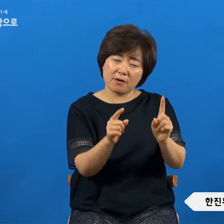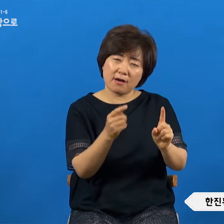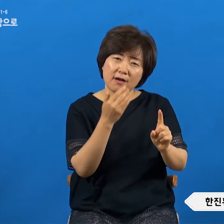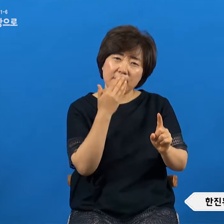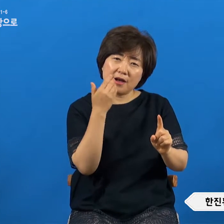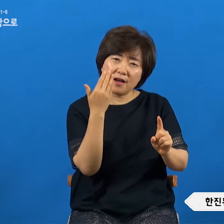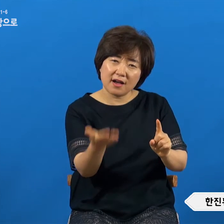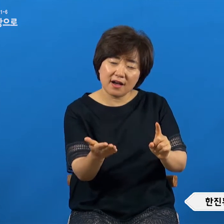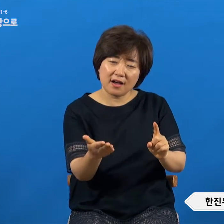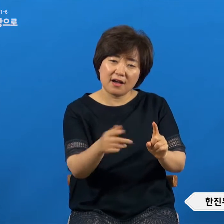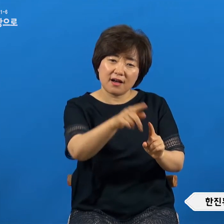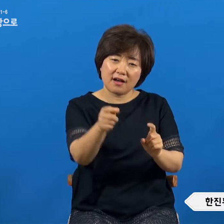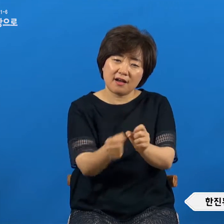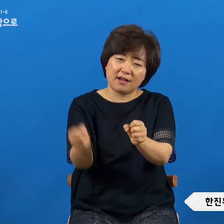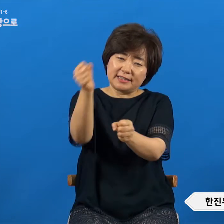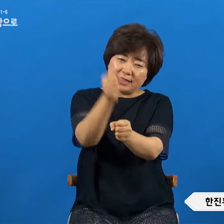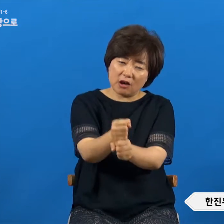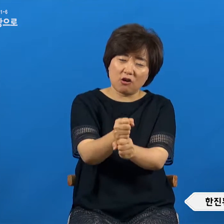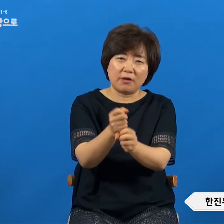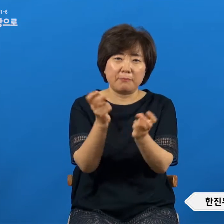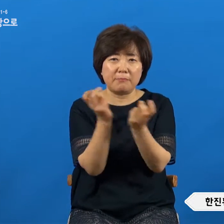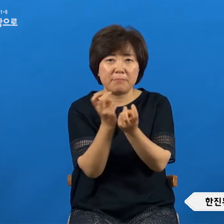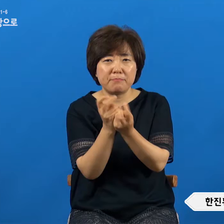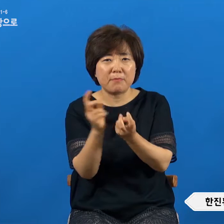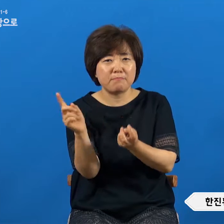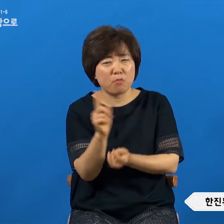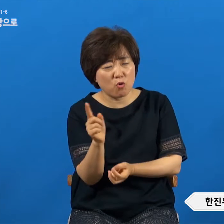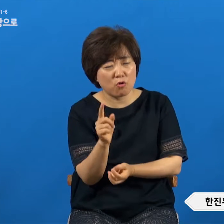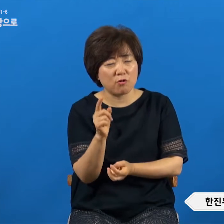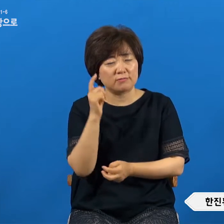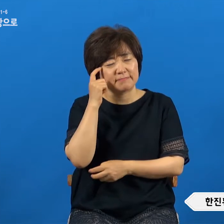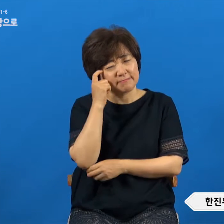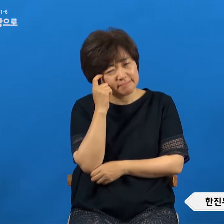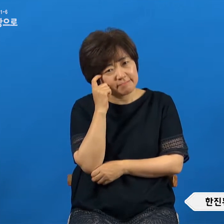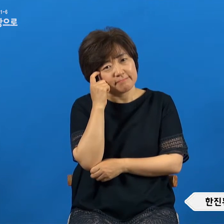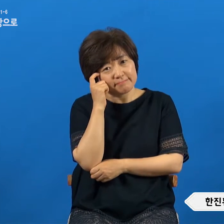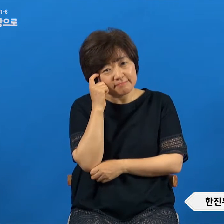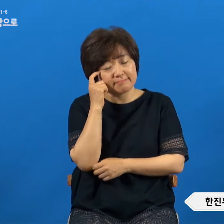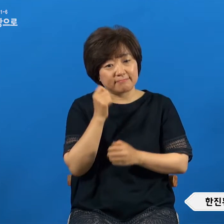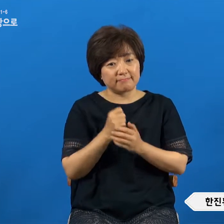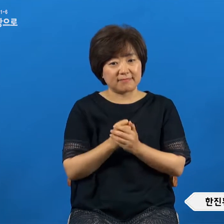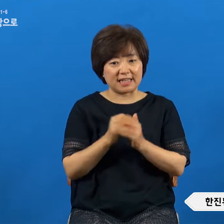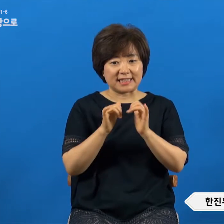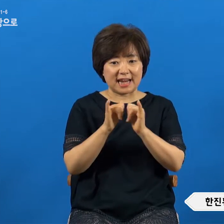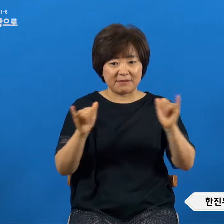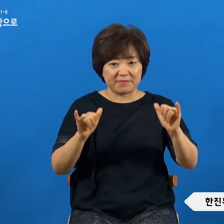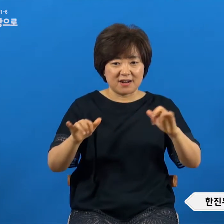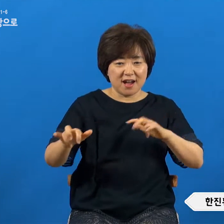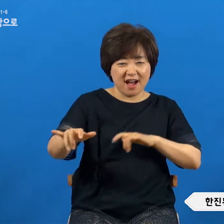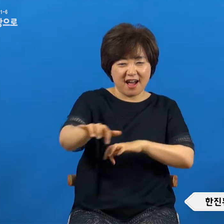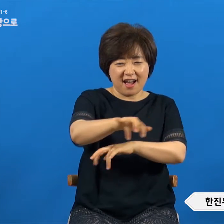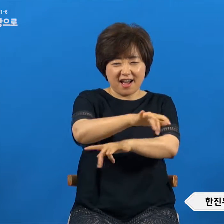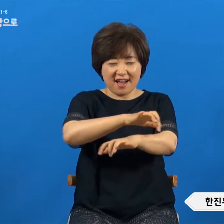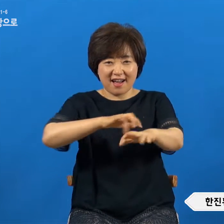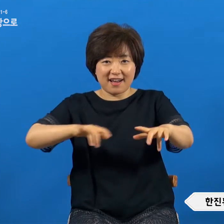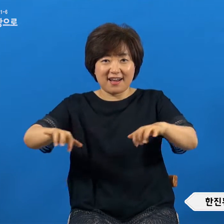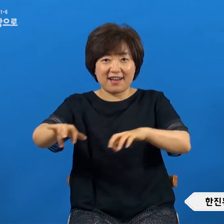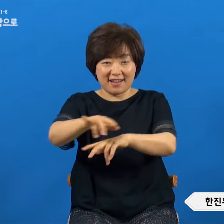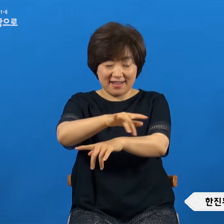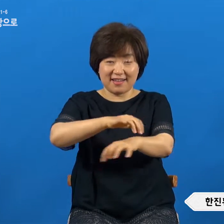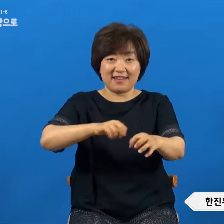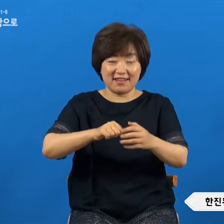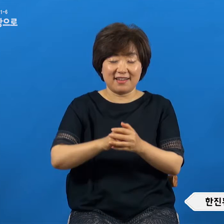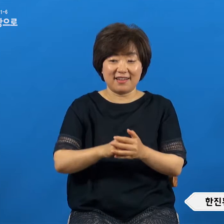있을까? 그것이 당면한 최대의 과제였습니다. 예루살렘이 사람들로 북적대고